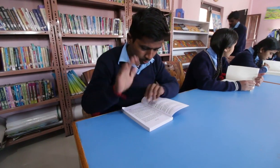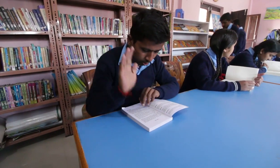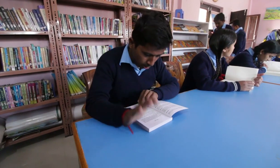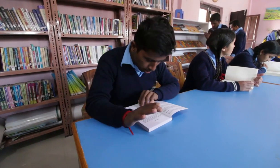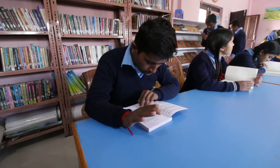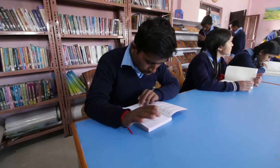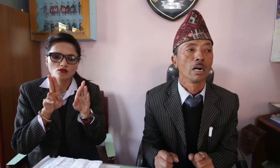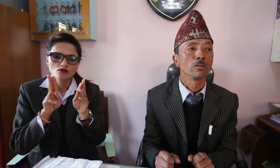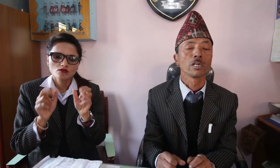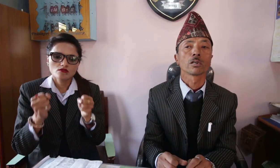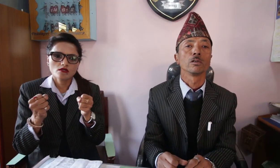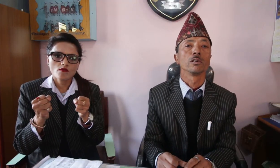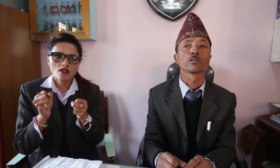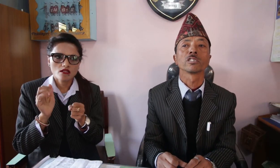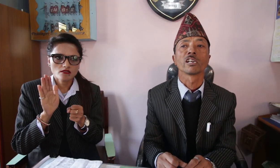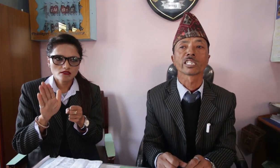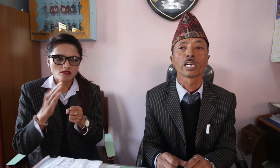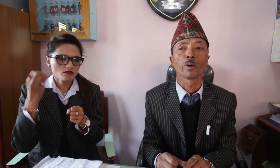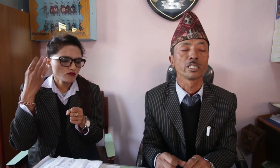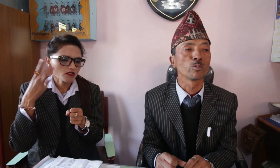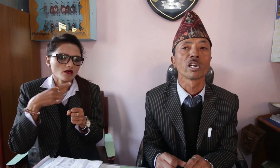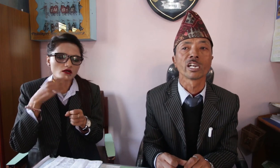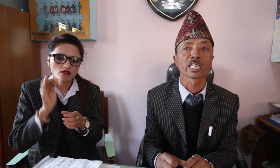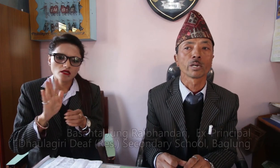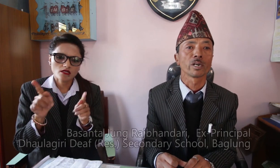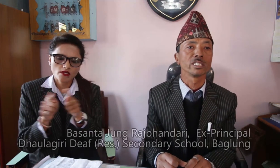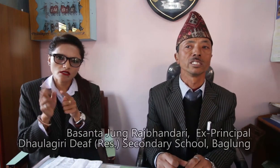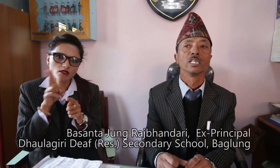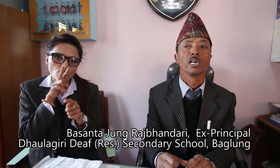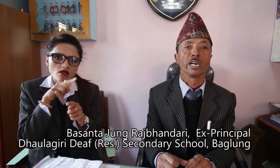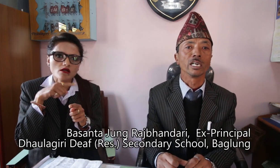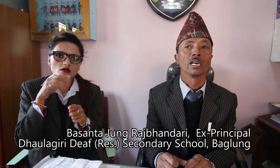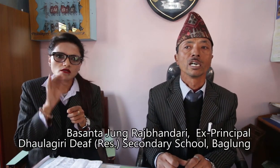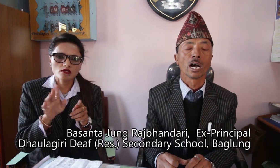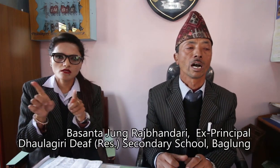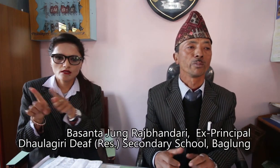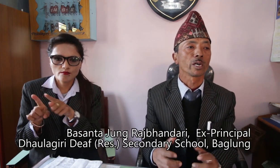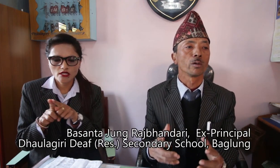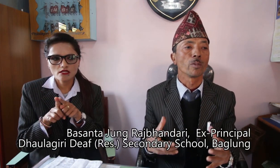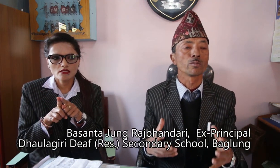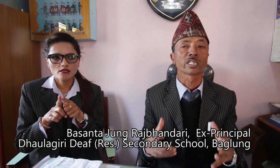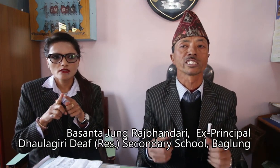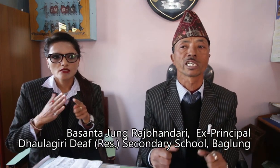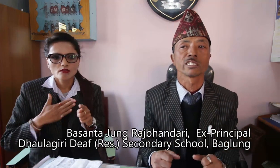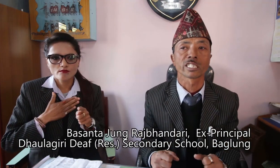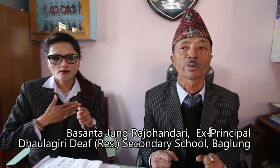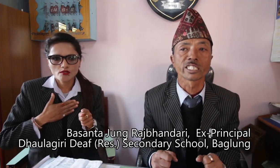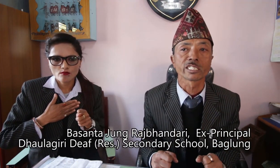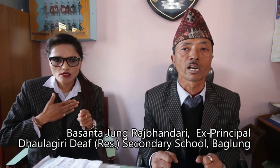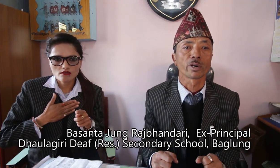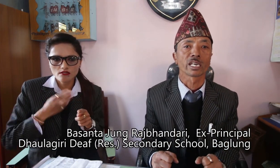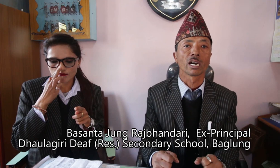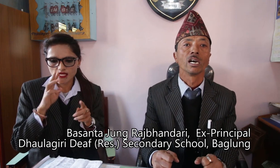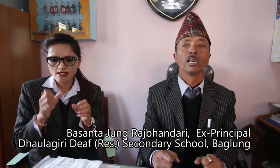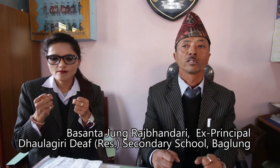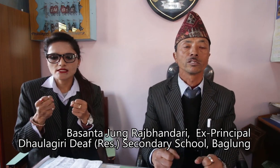छ उनीहरू सुन्न नसके पनि बोल्न नसके पनि होइन मेरो मन मस्तिष्क चाहिँ क्यापेसिटी